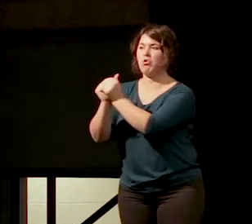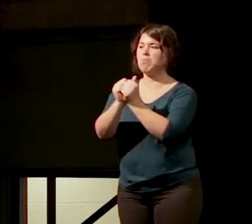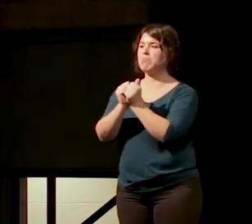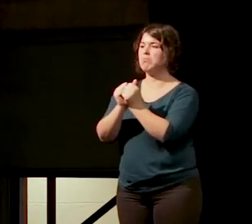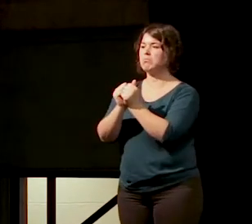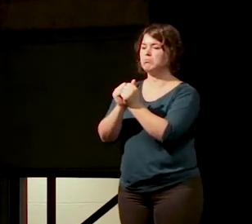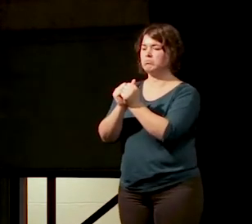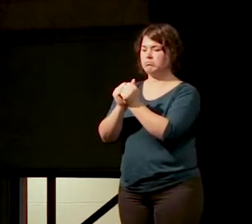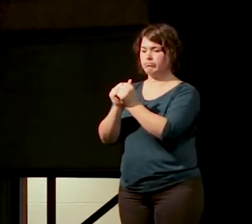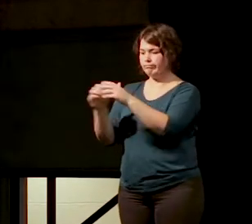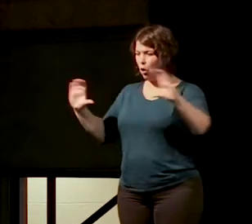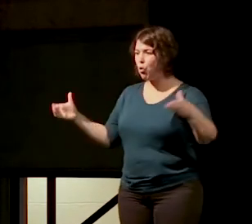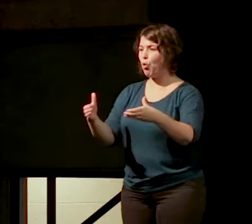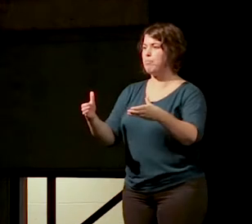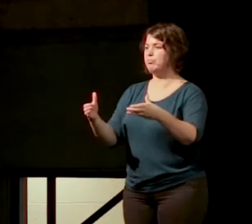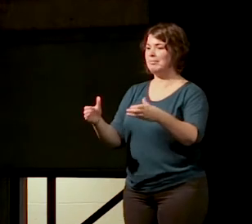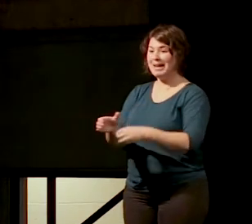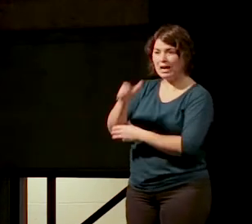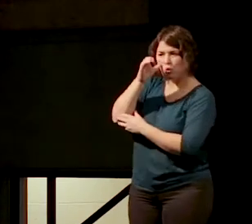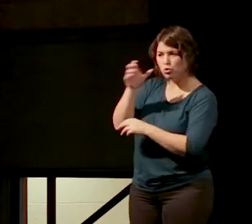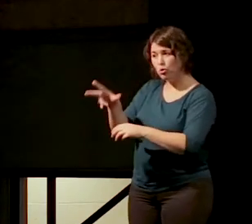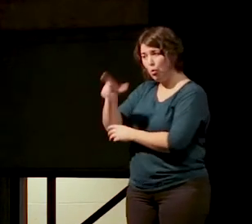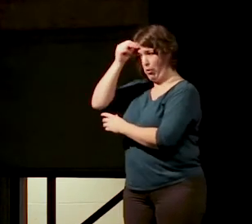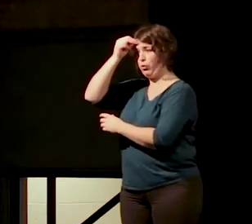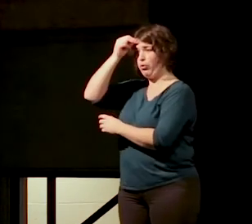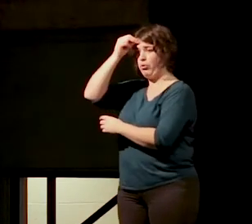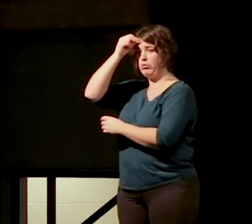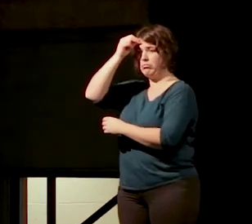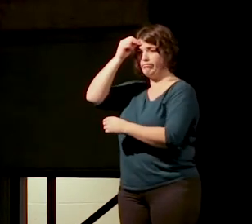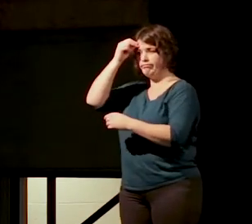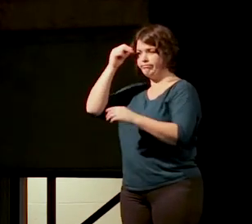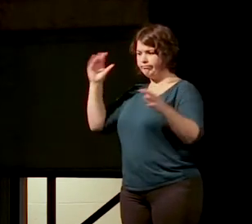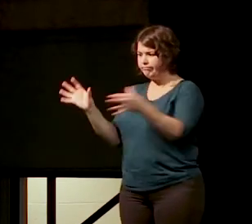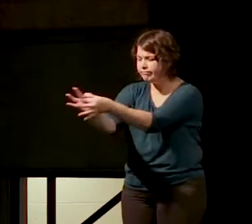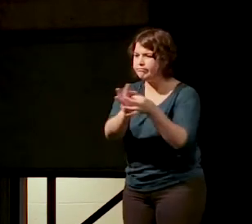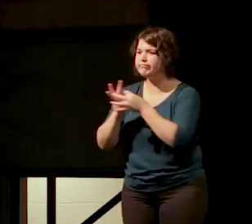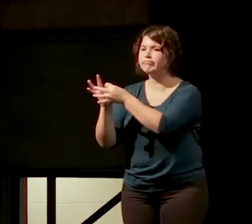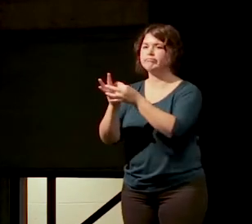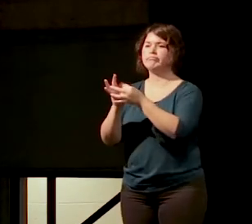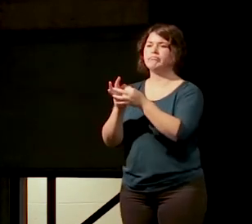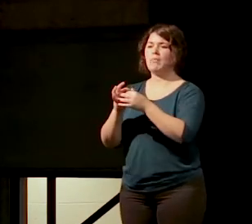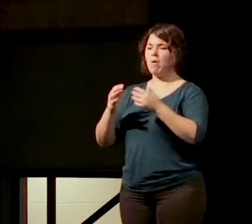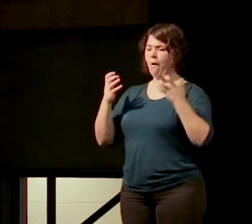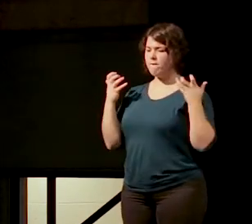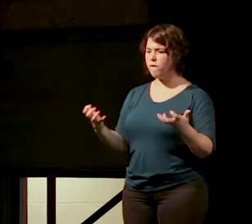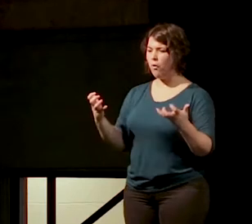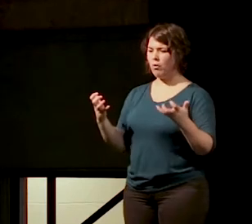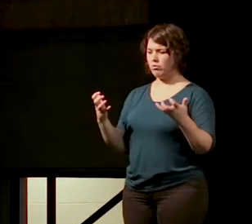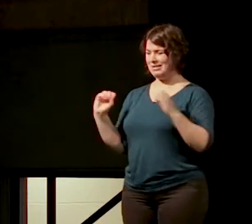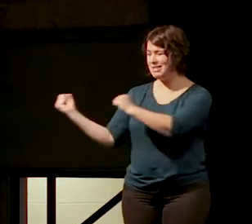de raisonner collectif, celle d'écouter, celle de comprendre, celle de rassembler, celle de vouloir faire